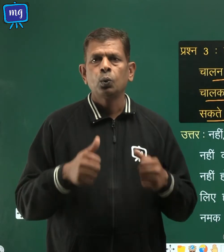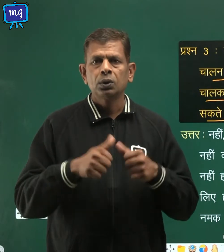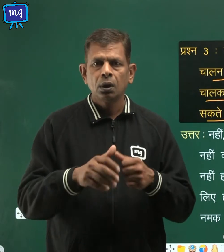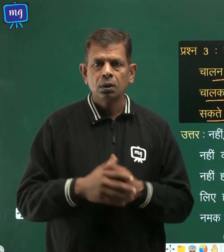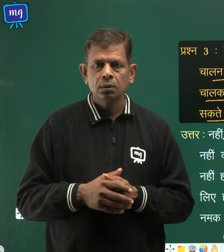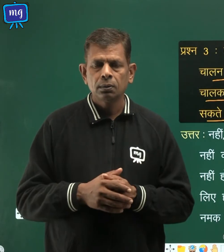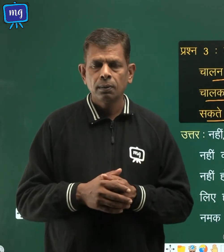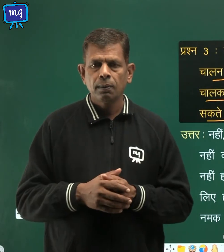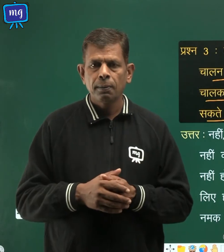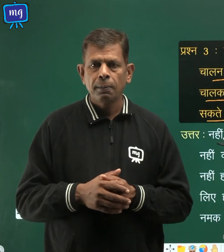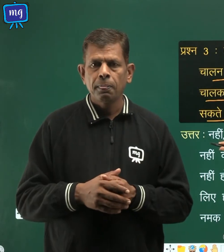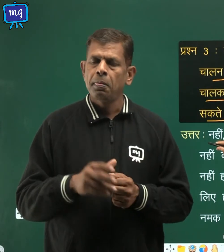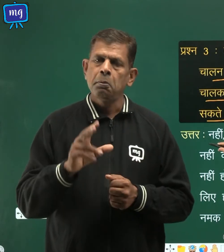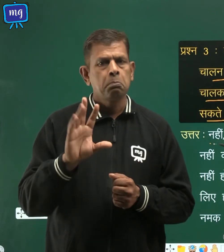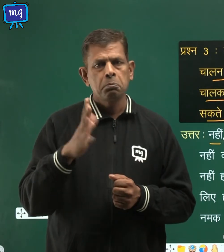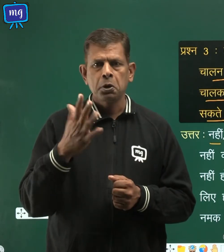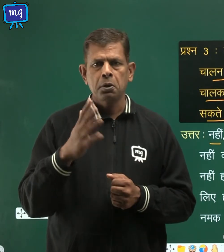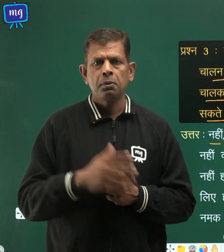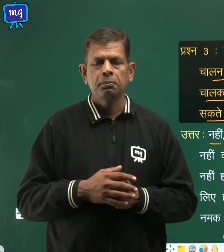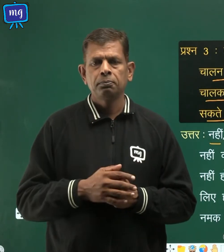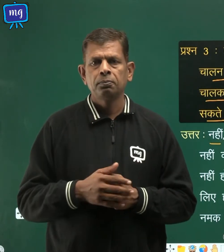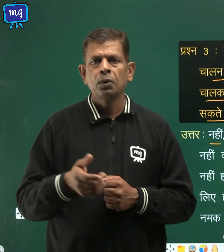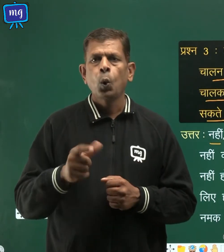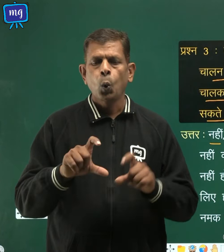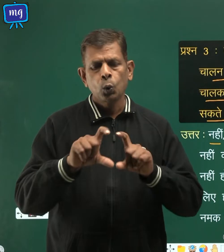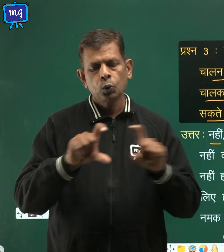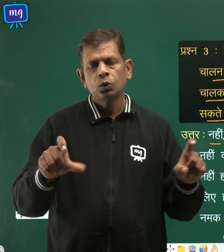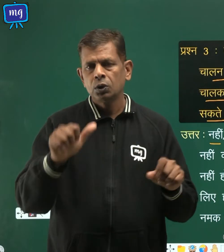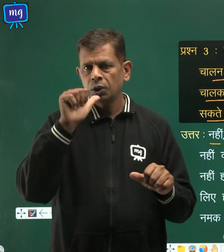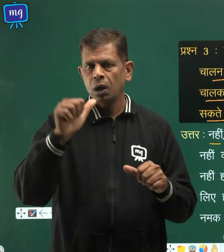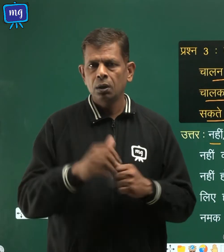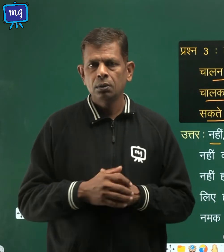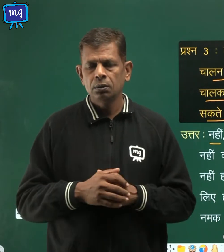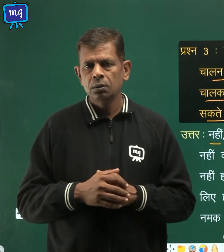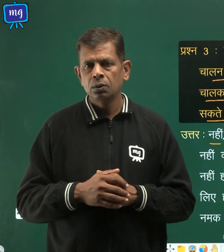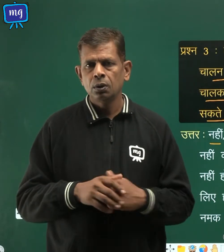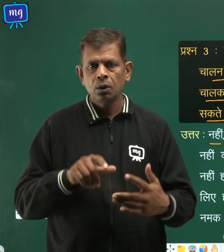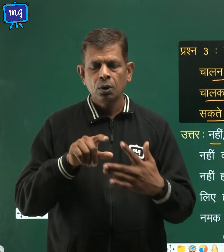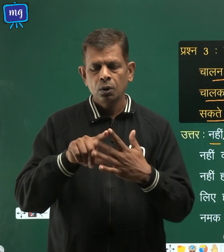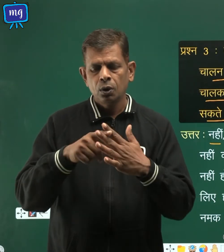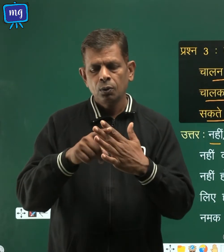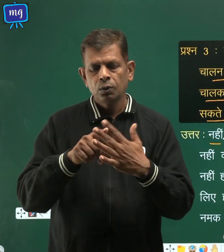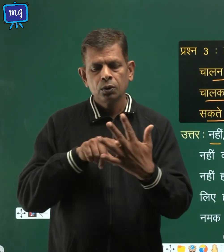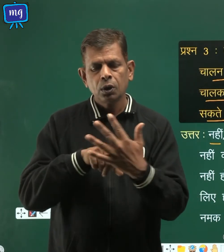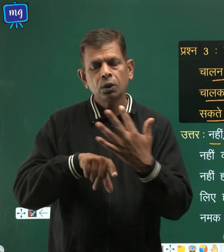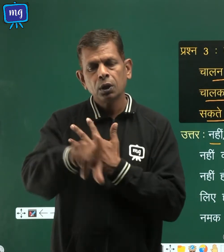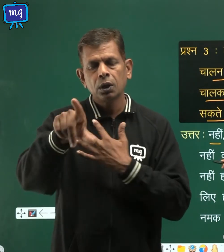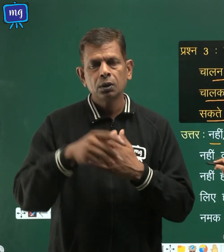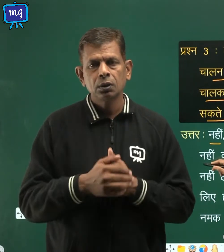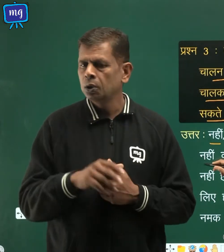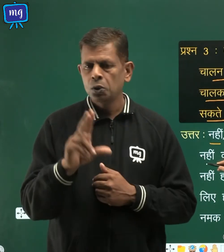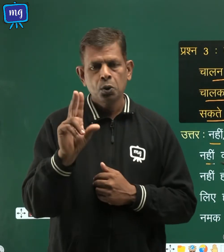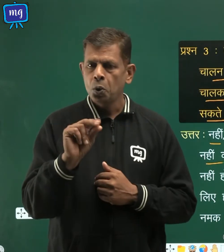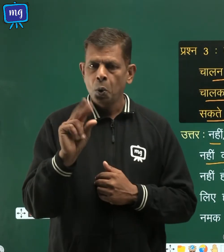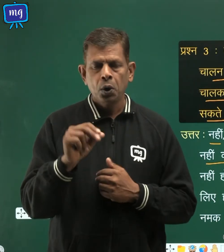उत्तर, नहीं, शुद्ध जल विद्युत का चालन